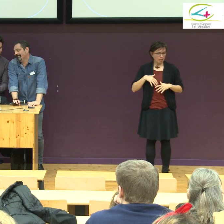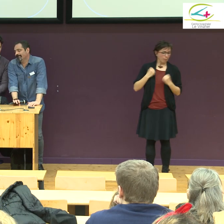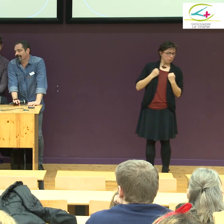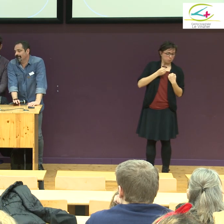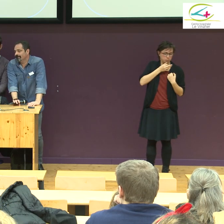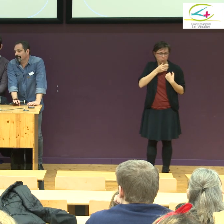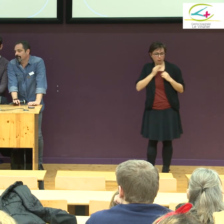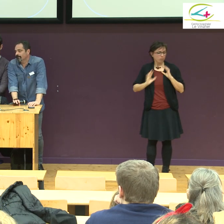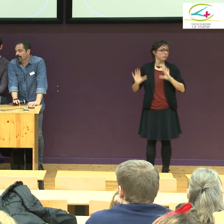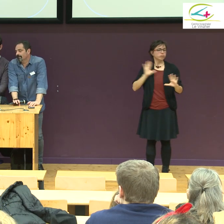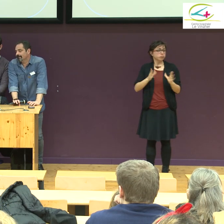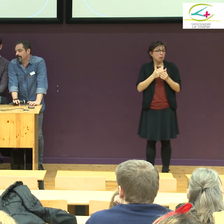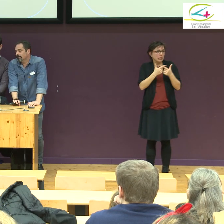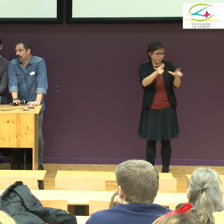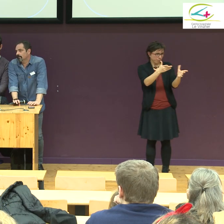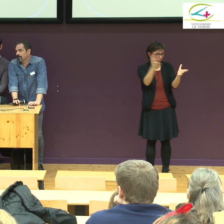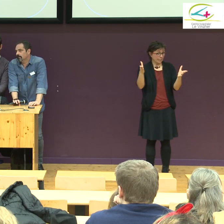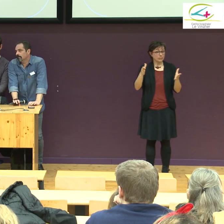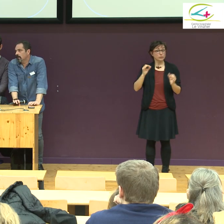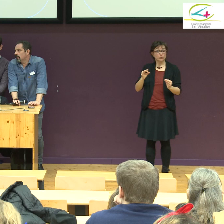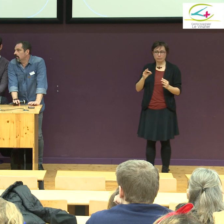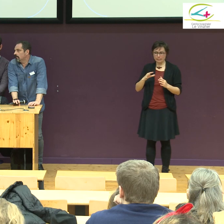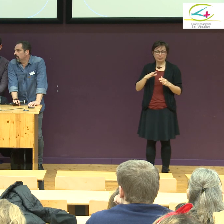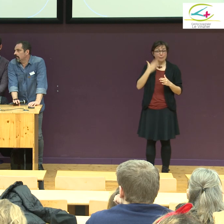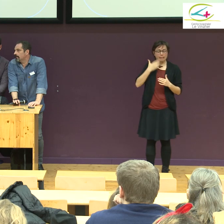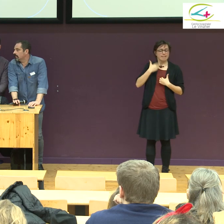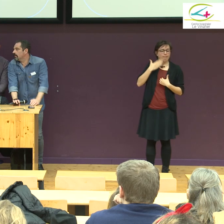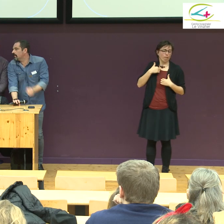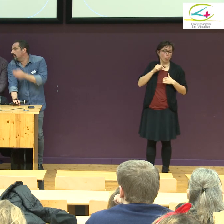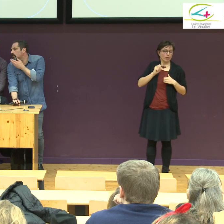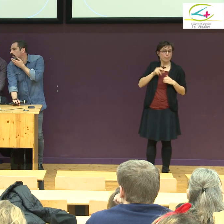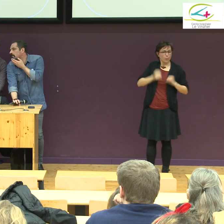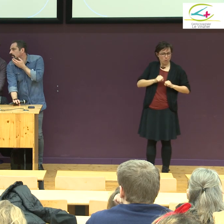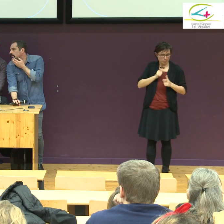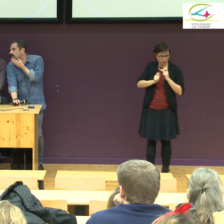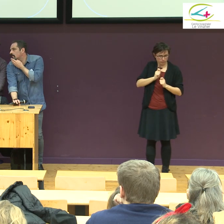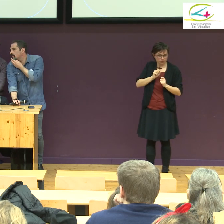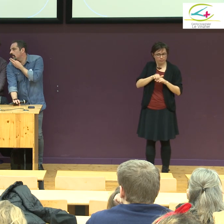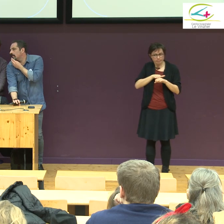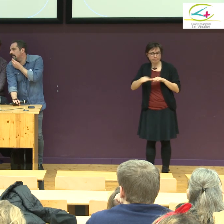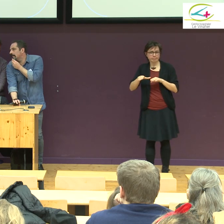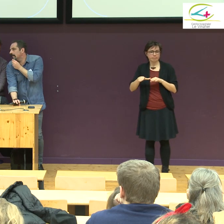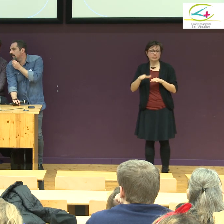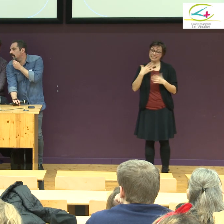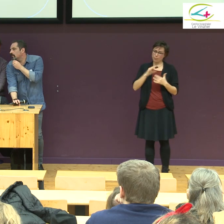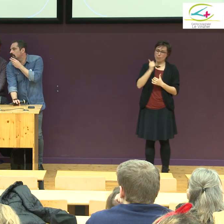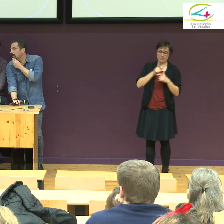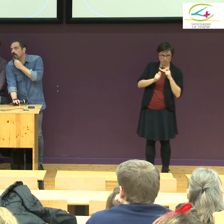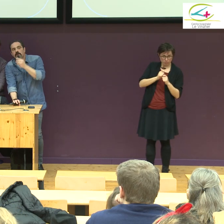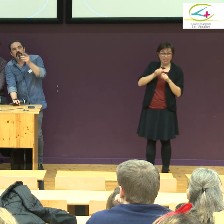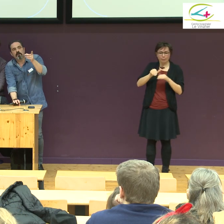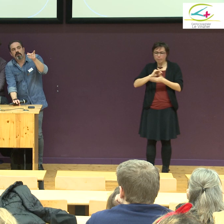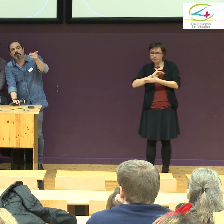parler. Il y a aussi des choses qui sont possibles en termes d'orientation. En parler, c'est une première étape, et